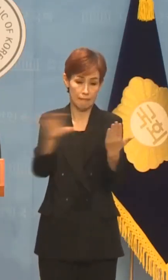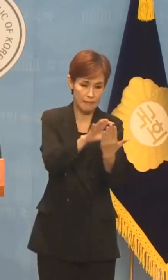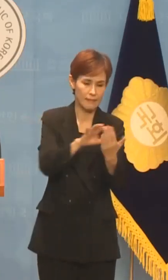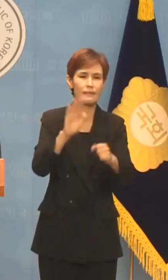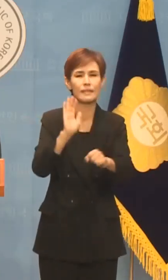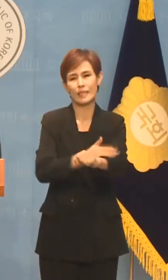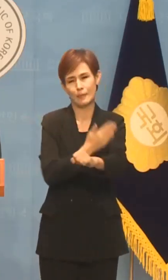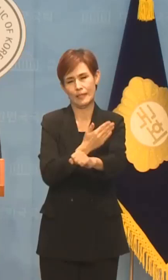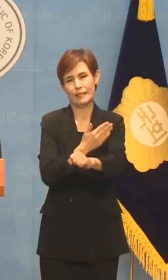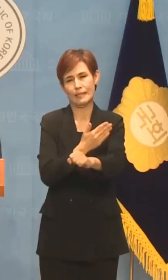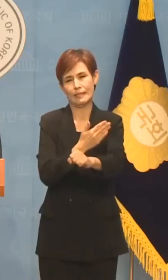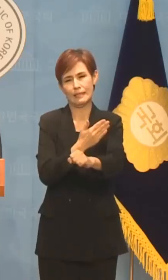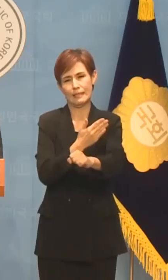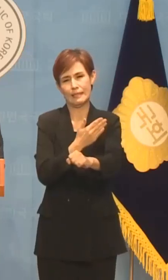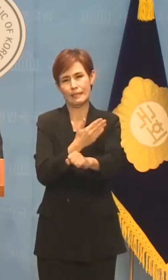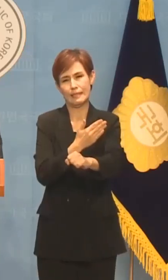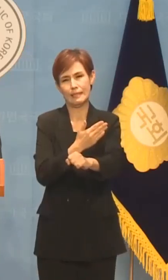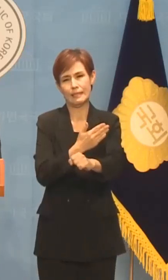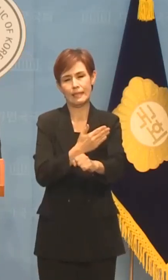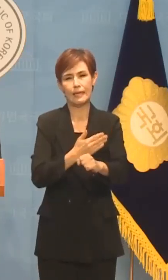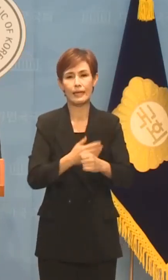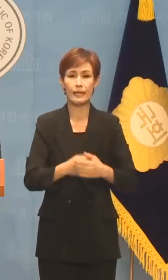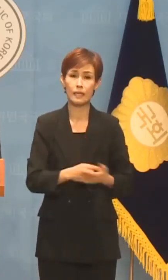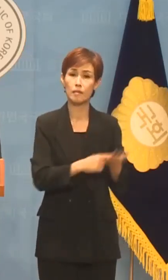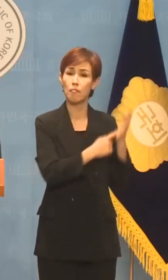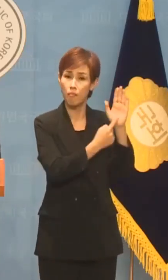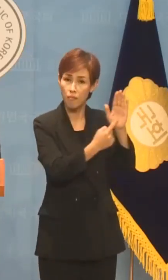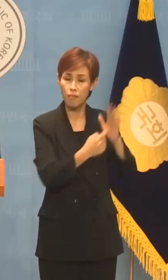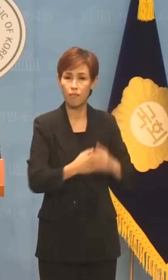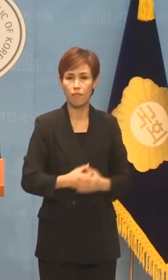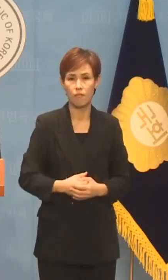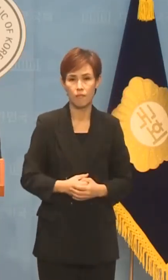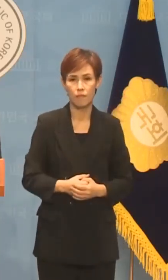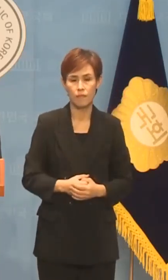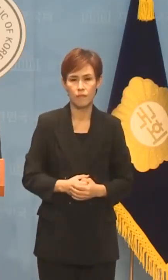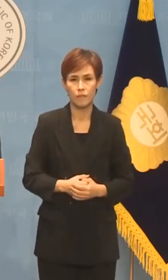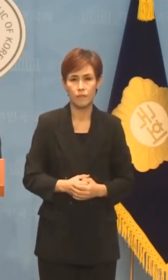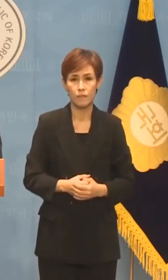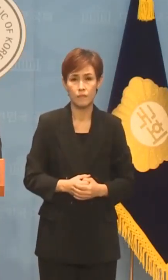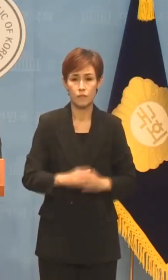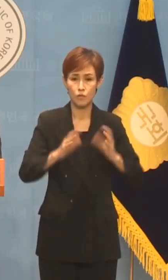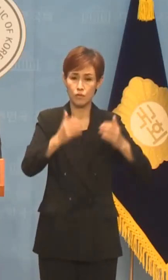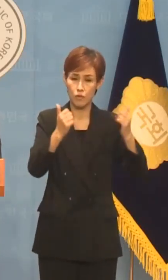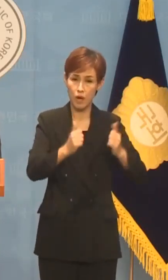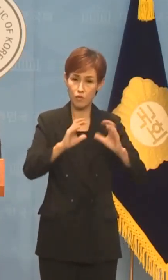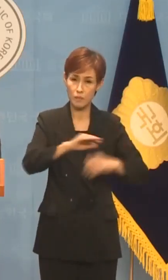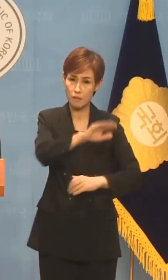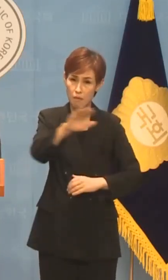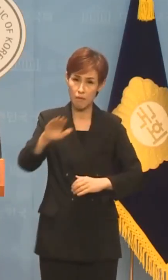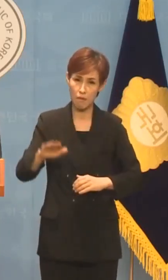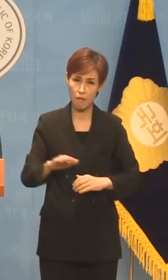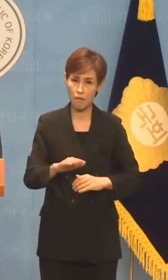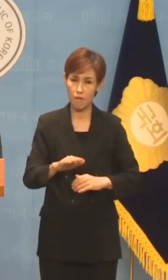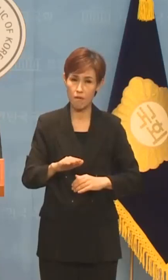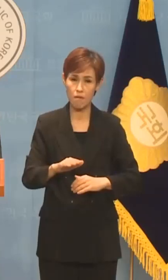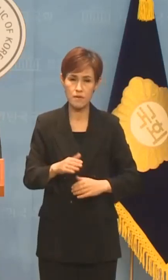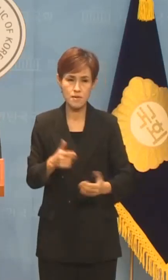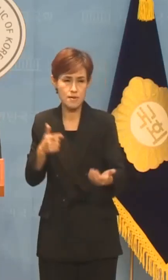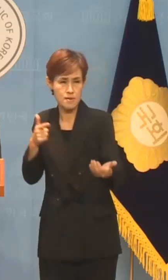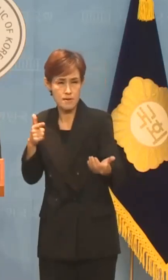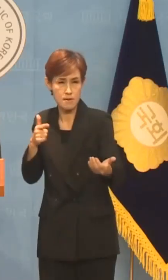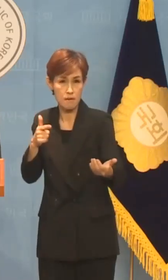베껴온 것을 부주의로 간과한 것이라고 주장했습니다. 국회와 우리 국민의 가슴을 정조준하여